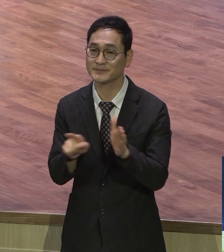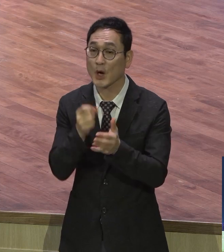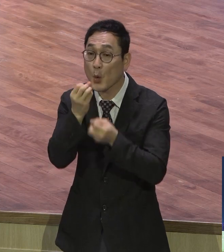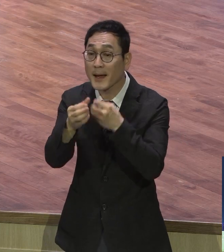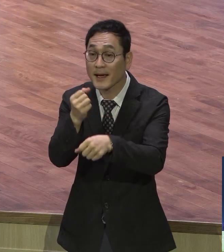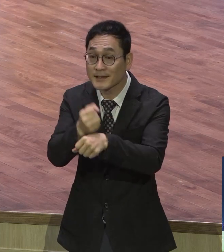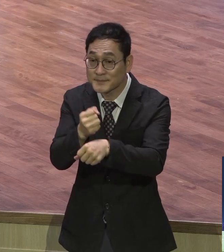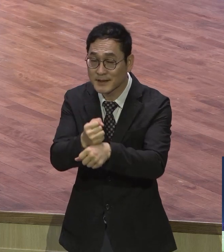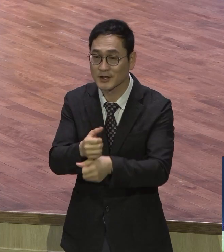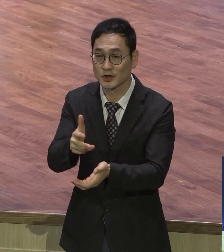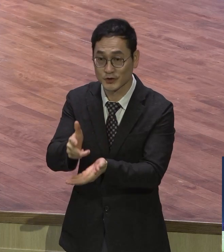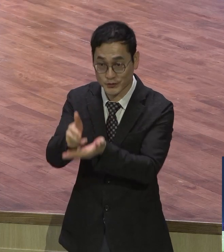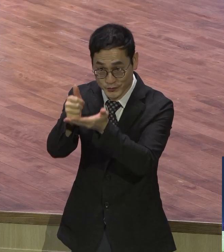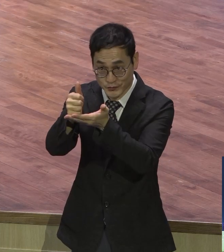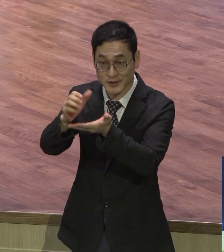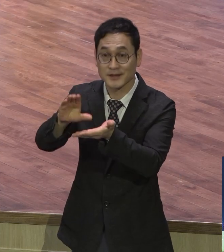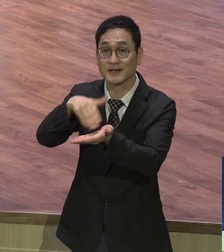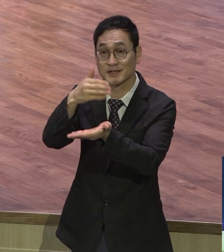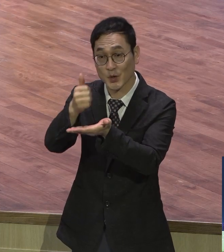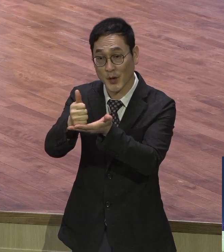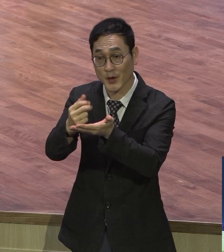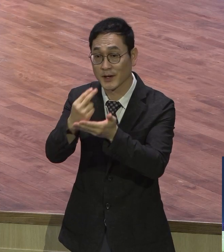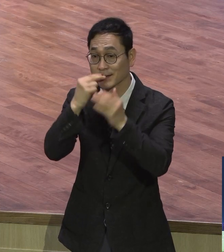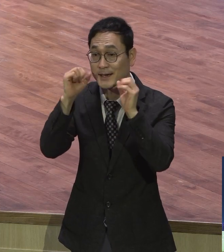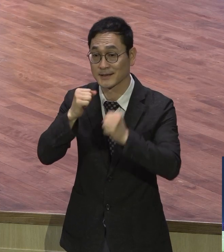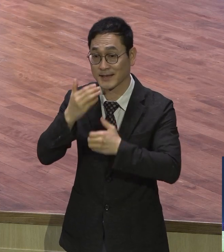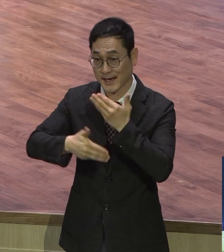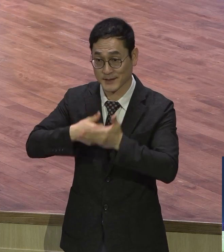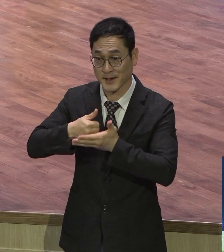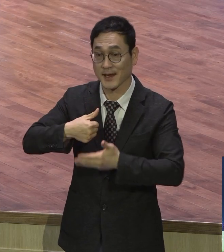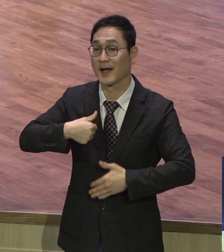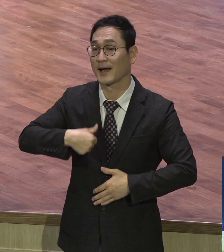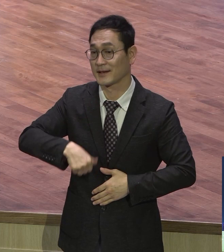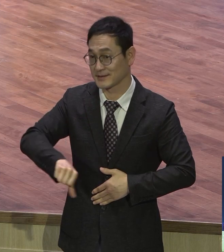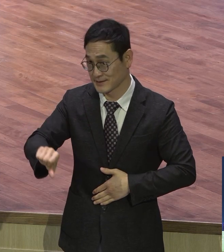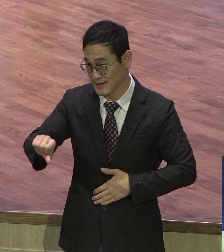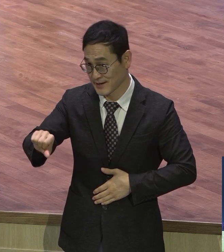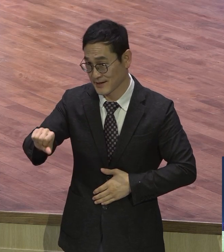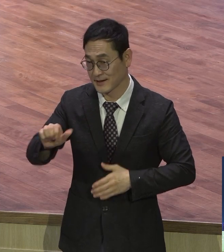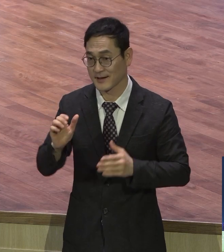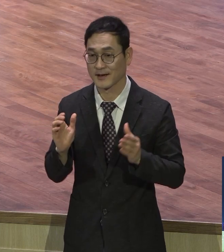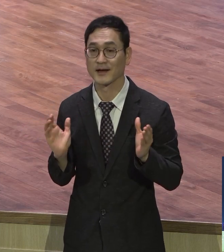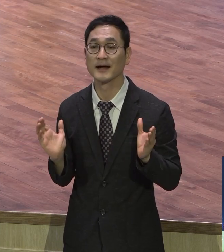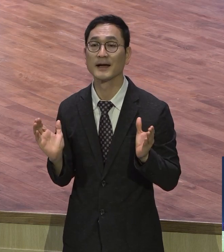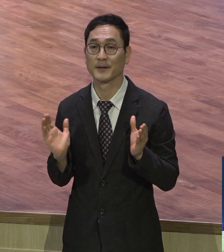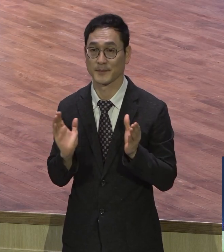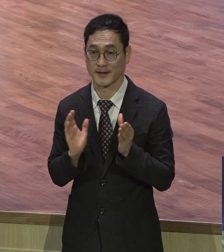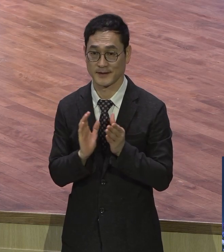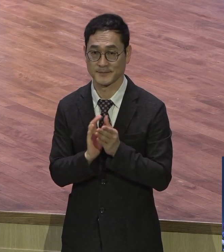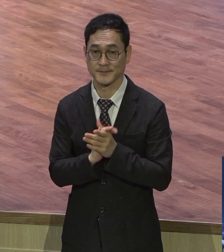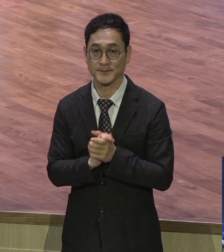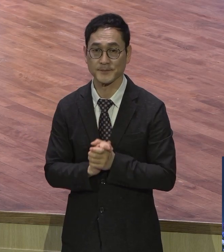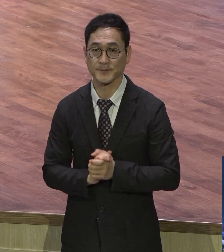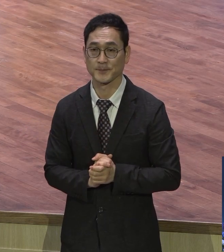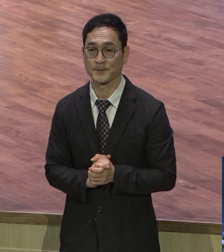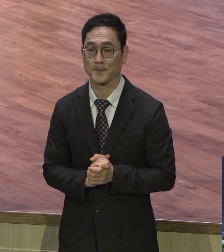주는 그리스도시오 살아계신 하나님의 아들이십니다. 아멘